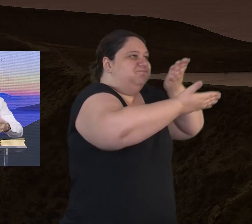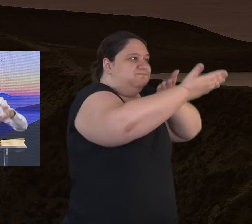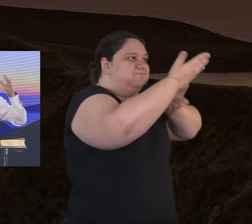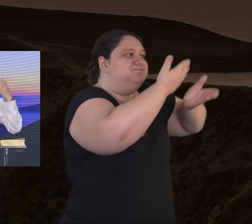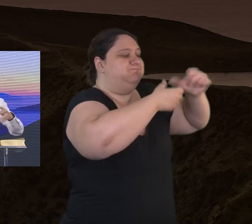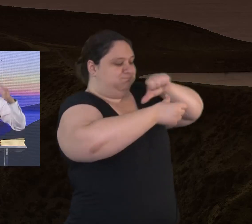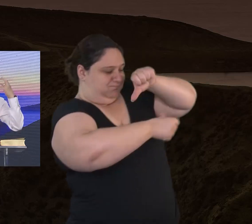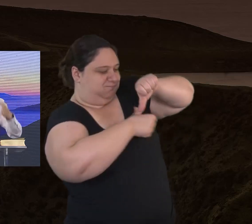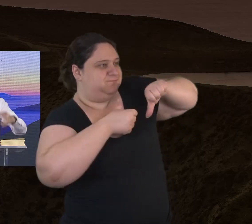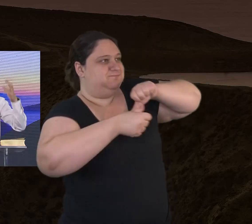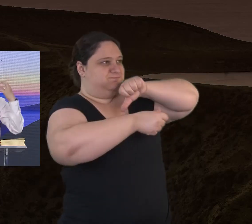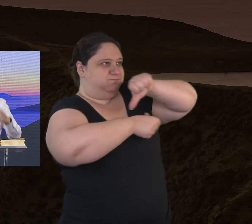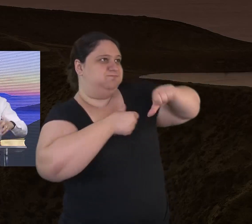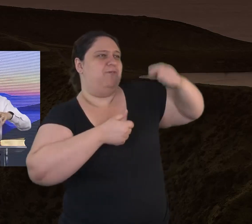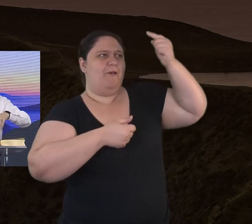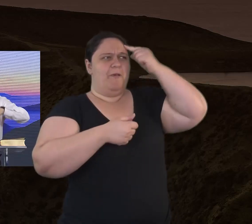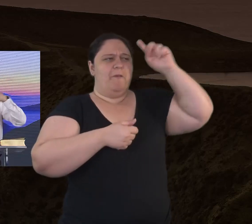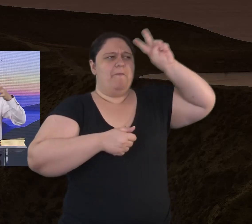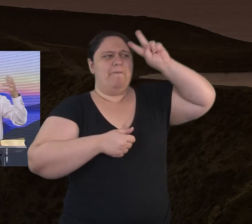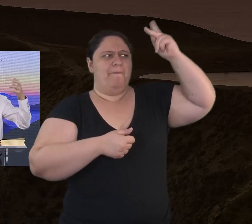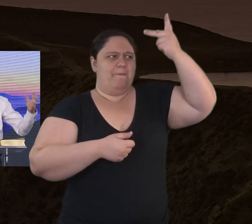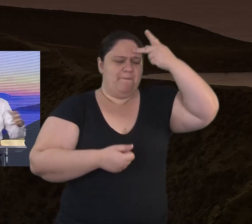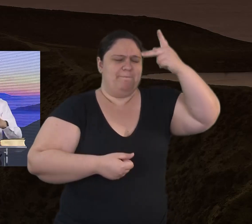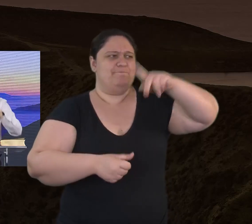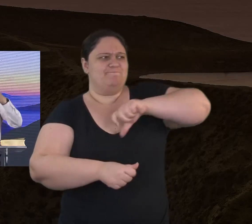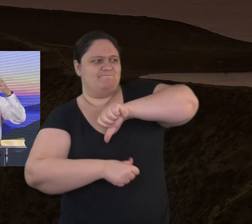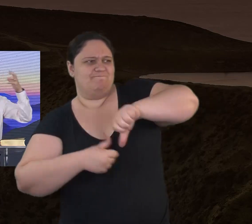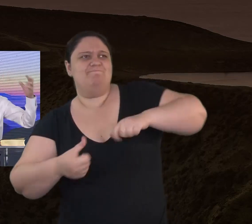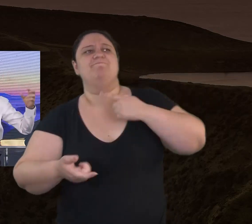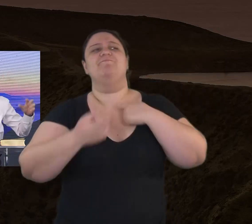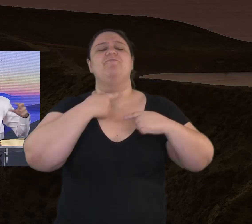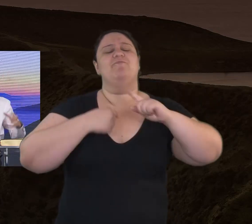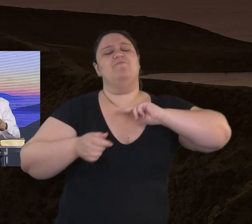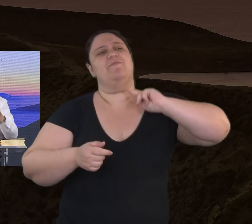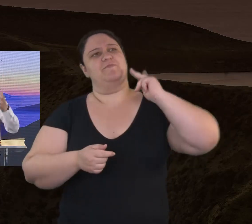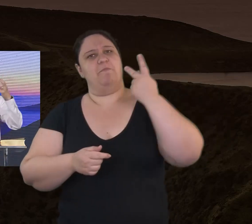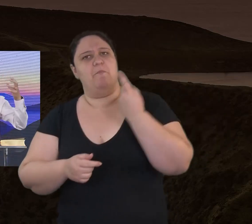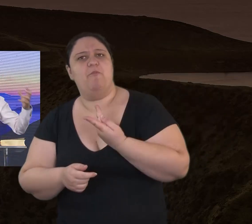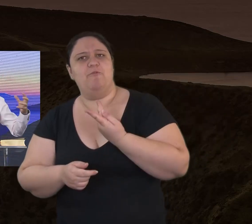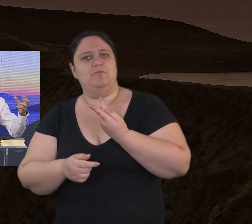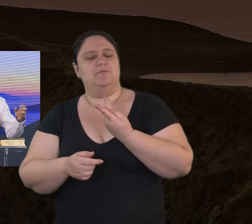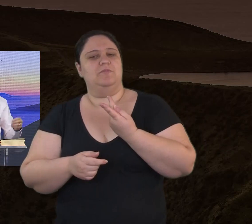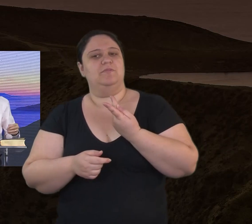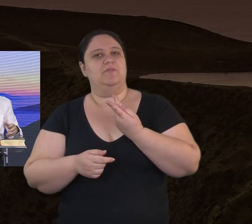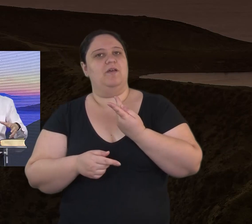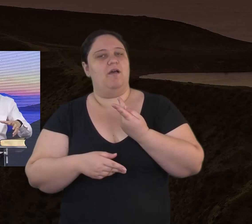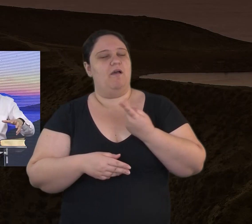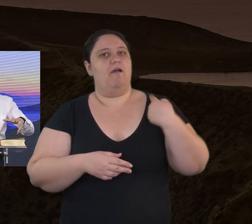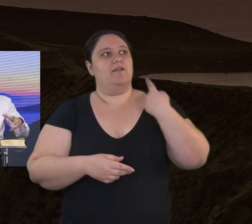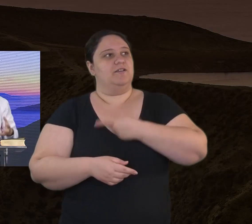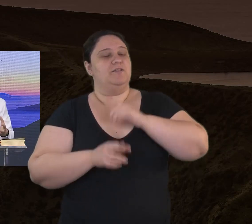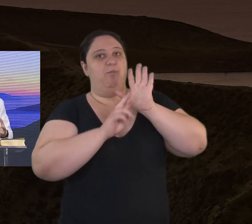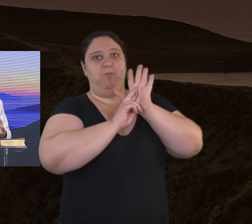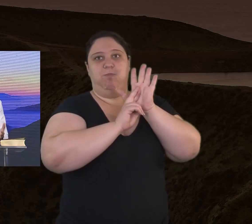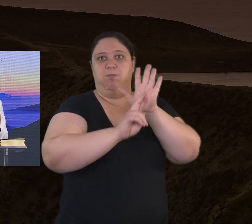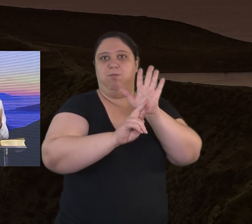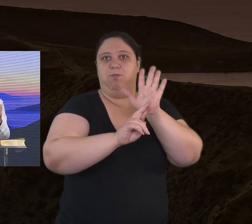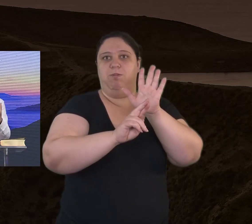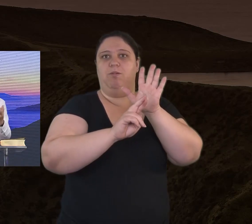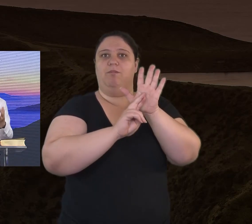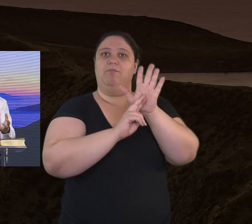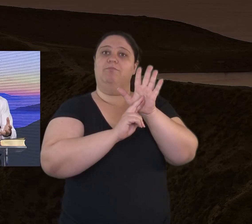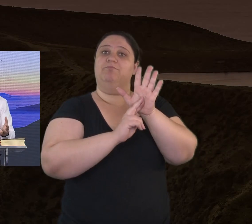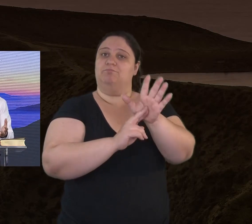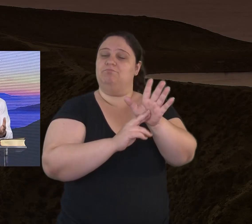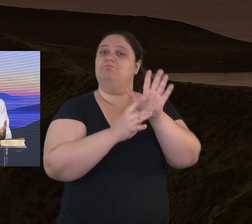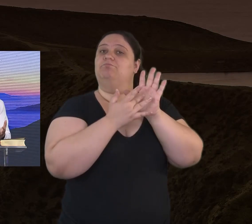nossa alma, mente, vontade e emoção, cheio de Deus, cheio de natureza de Deus, cheio da vida de Deus. Então as riquezas vão fazer